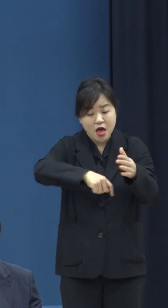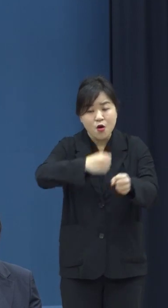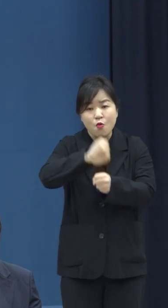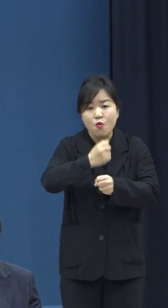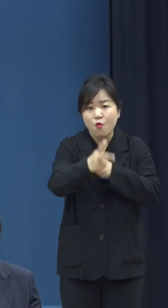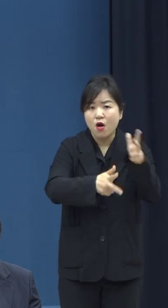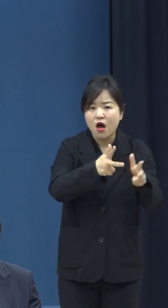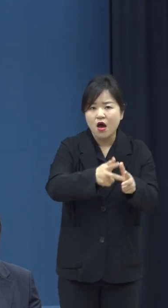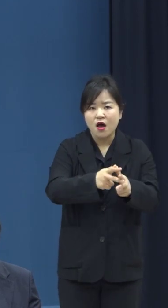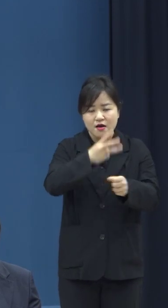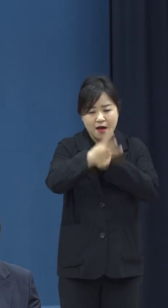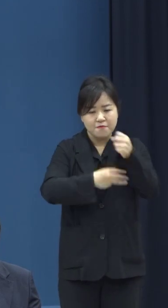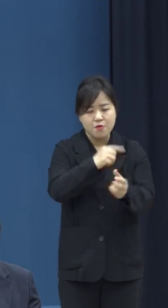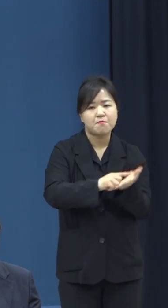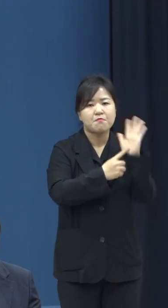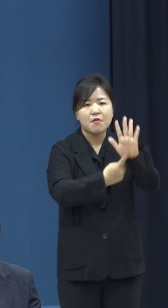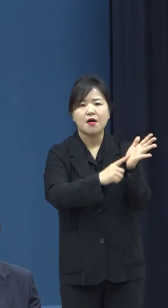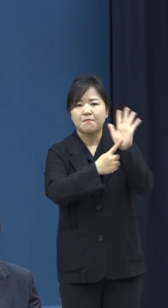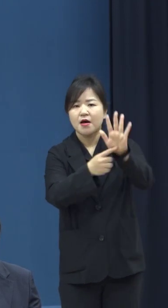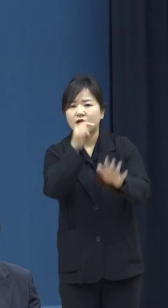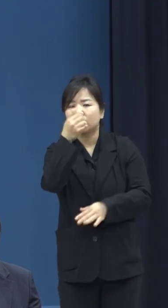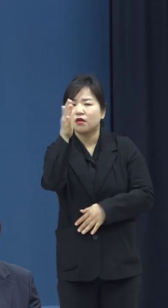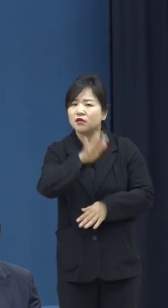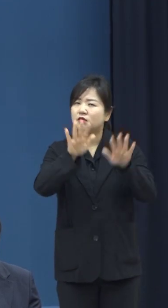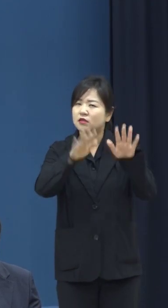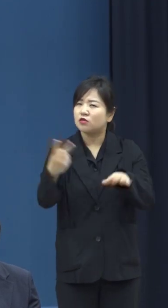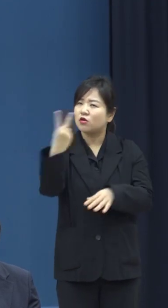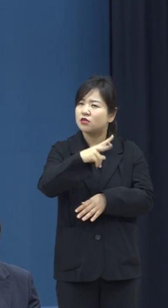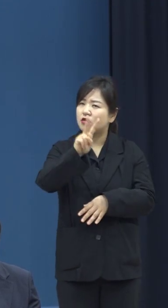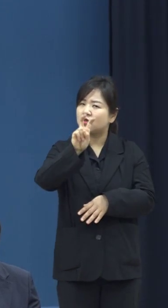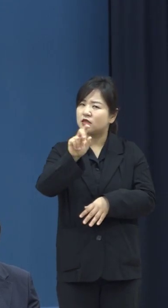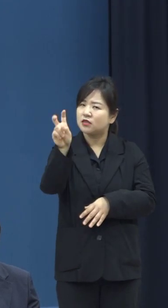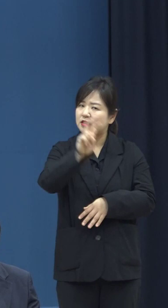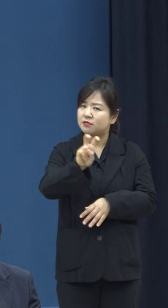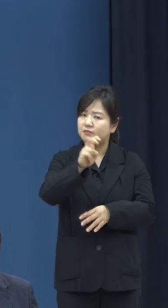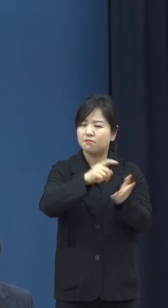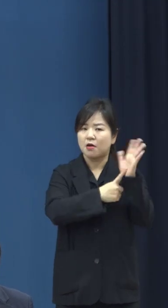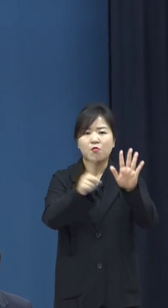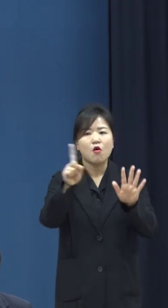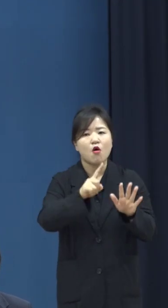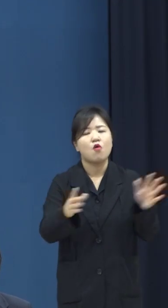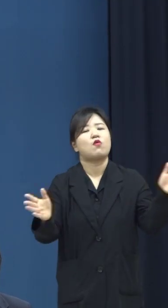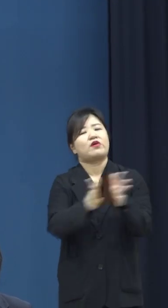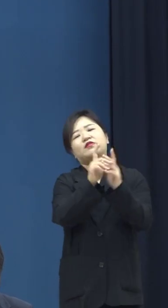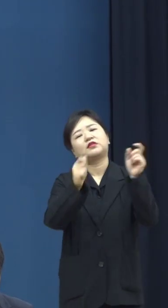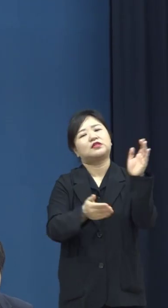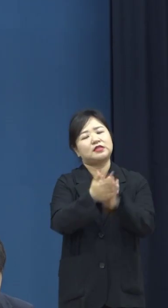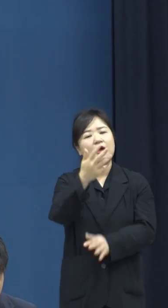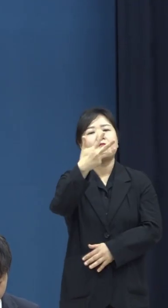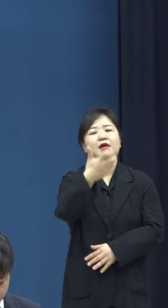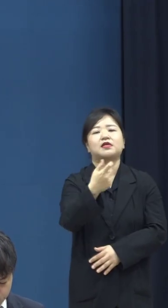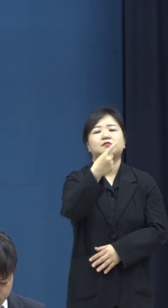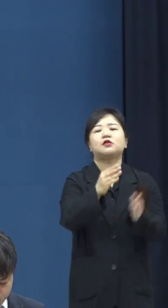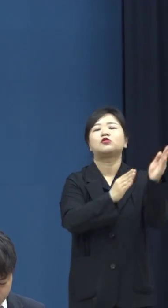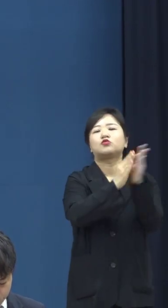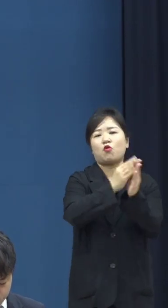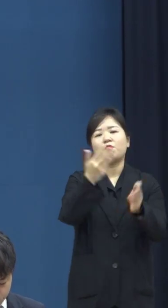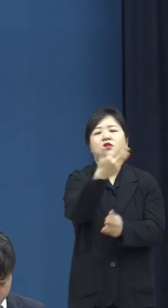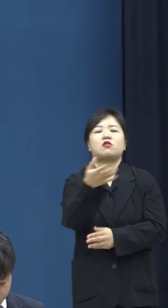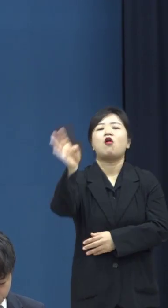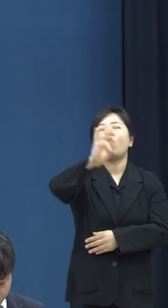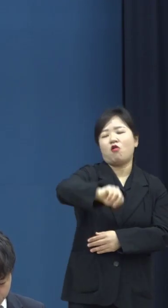이게 3년마다 발표가 되는데요. 현재 통계가 2020년도에 발표한 거에 의하면 우리 화성시가 81조